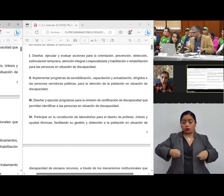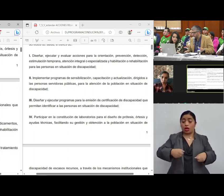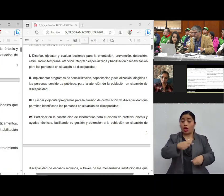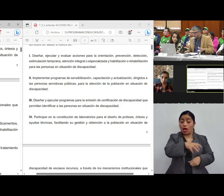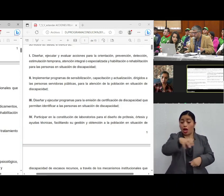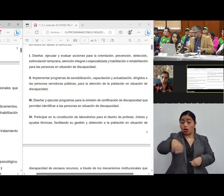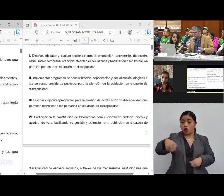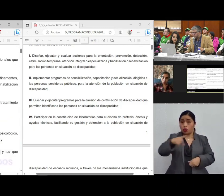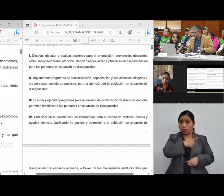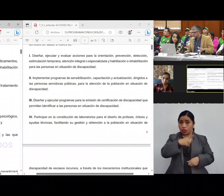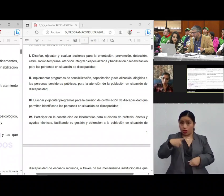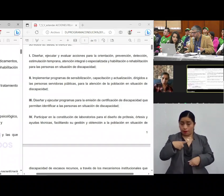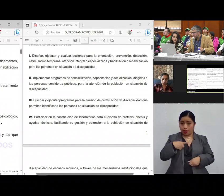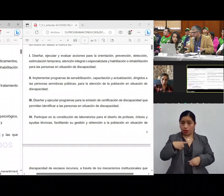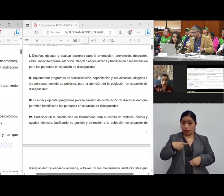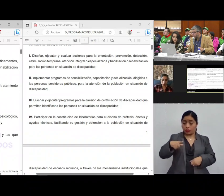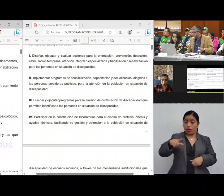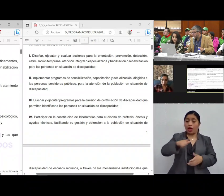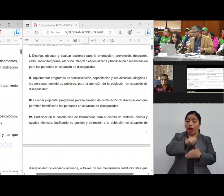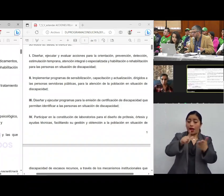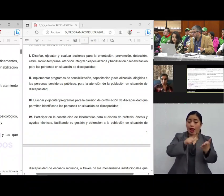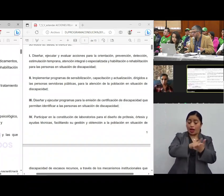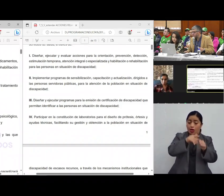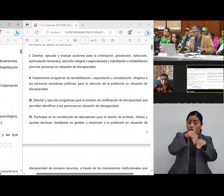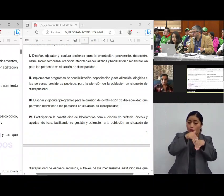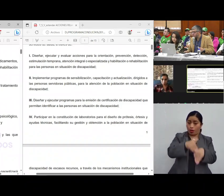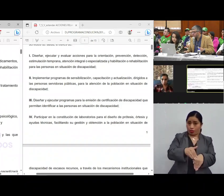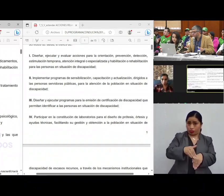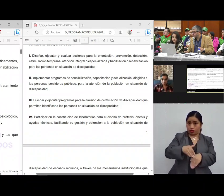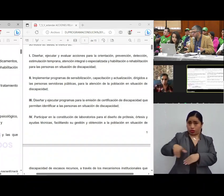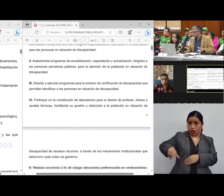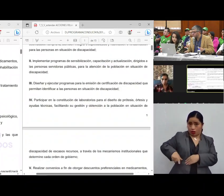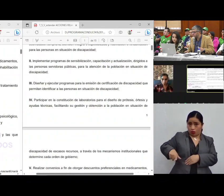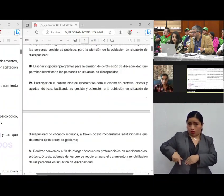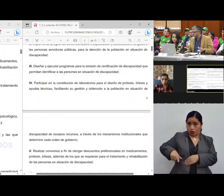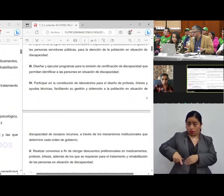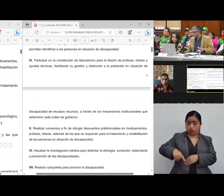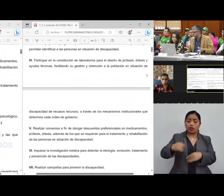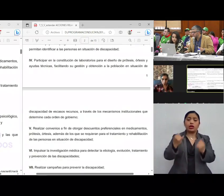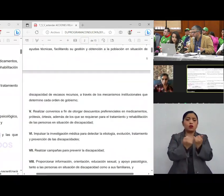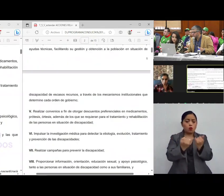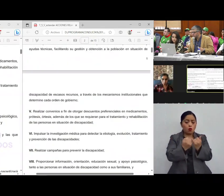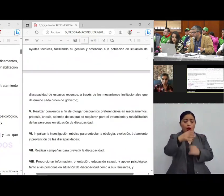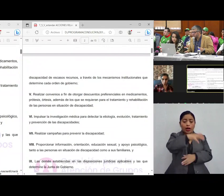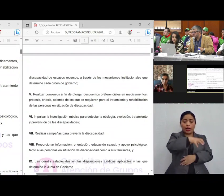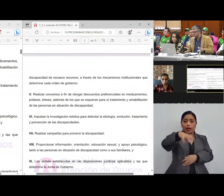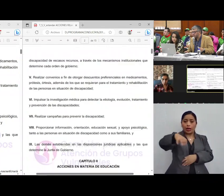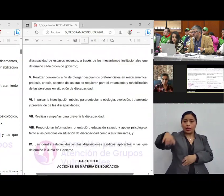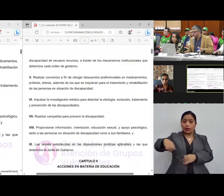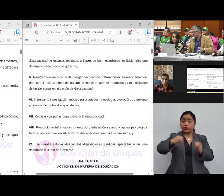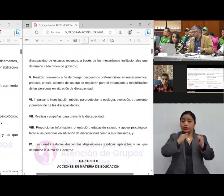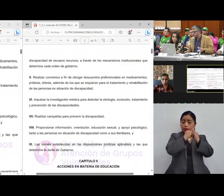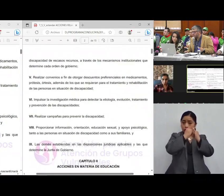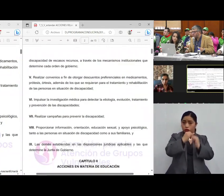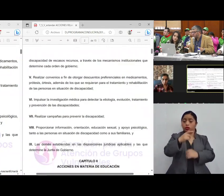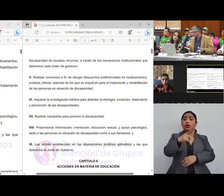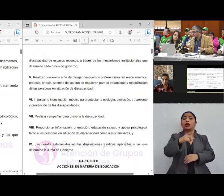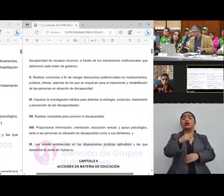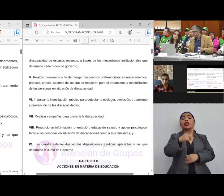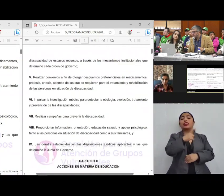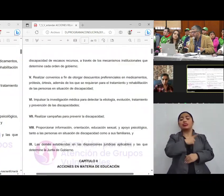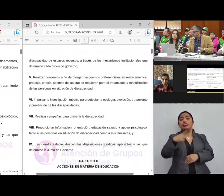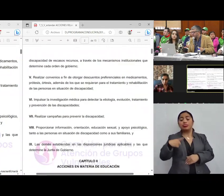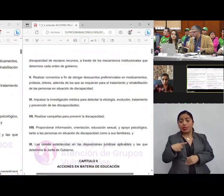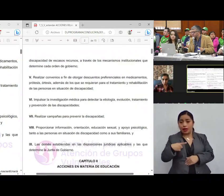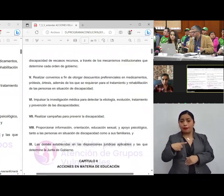gobierno. Realizar convenios a fin de otorgar descuentos preferenciales en medicamentos, prótesis,